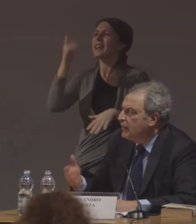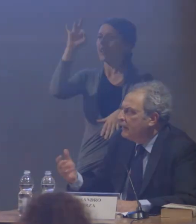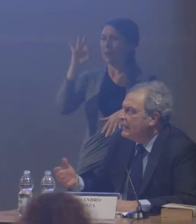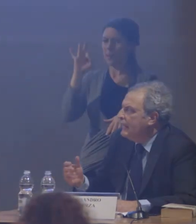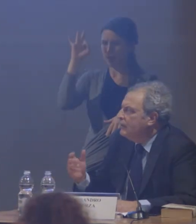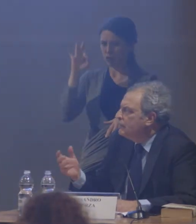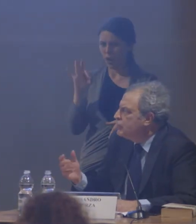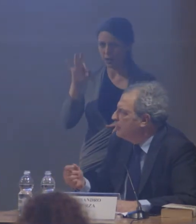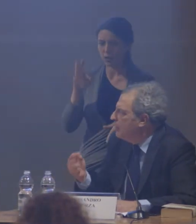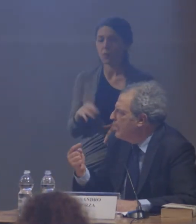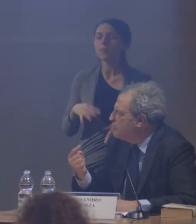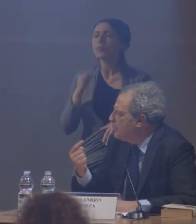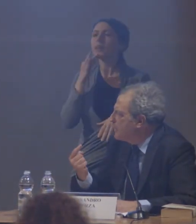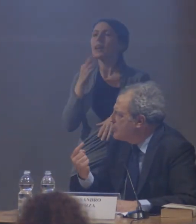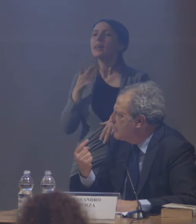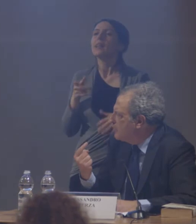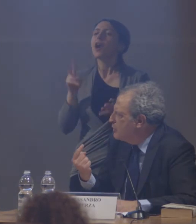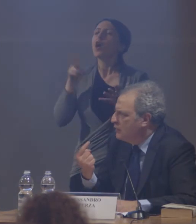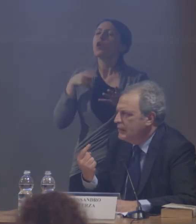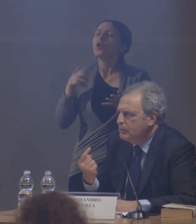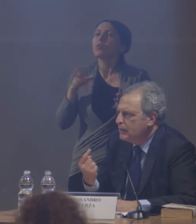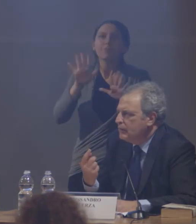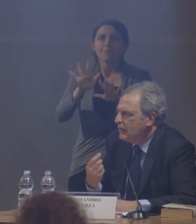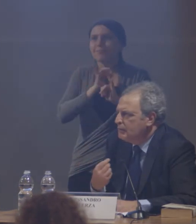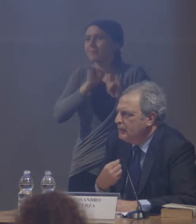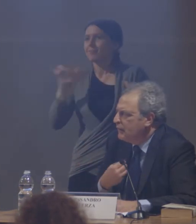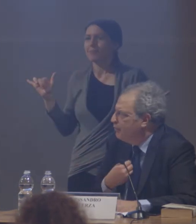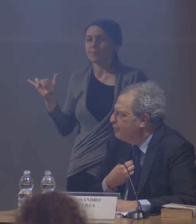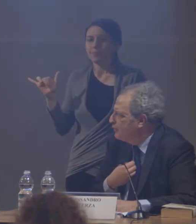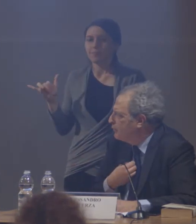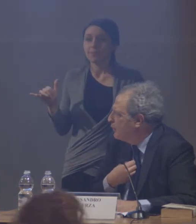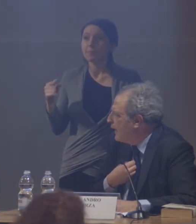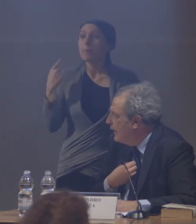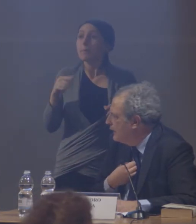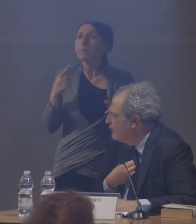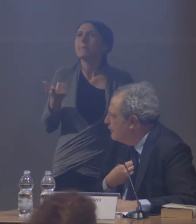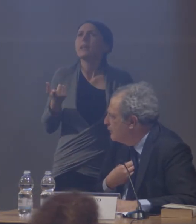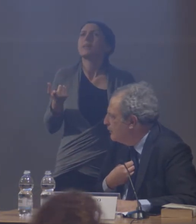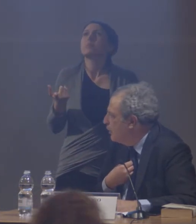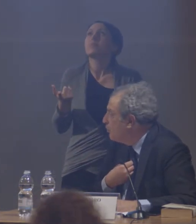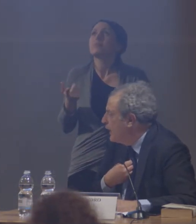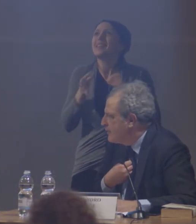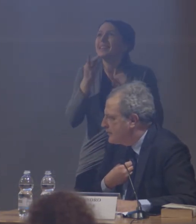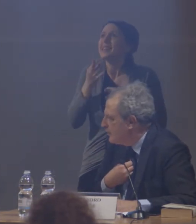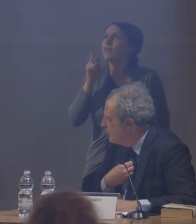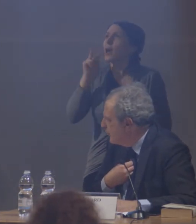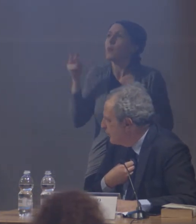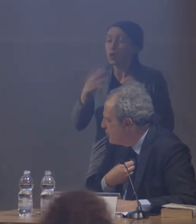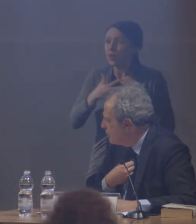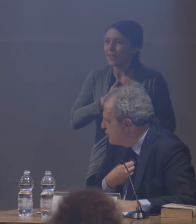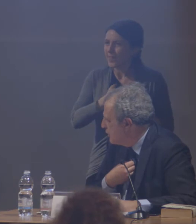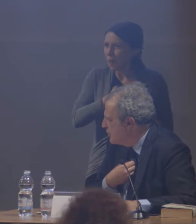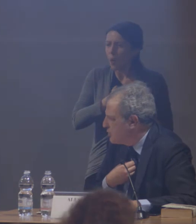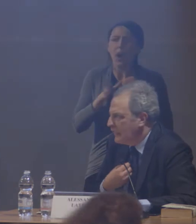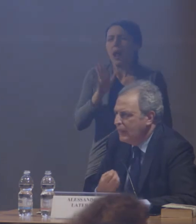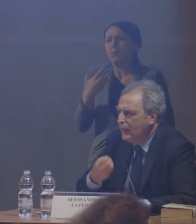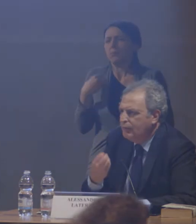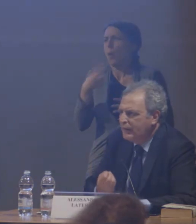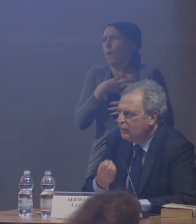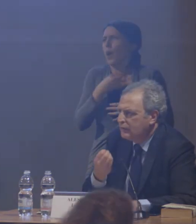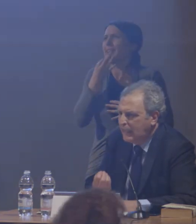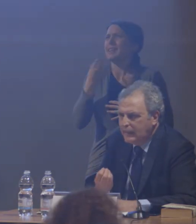no, 63%. Che non, diciamo, non legge una pagina, non legge un libro. Ora, per me non è un fatto morale, o può esserlo, ma è una considerazione